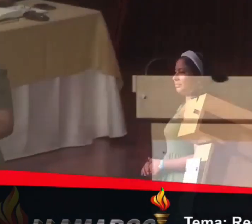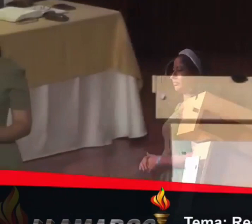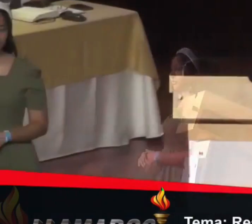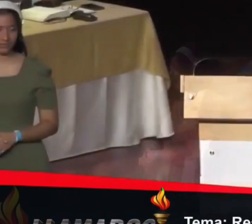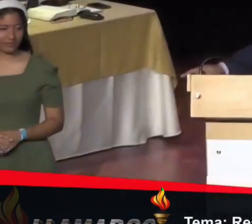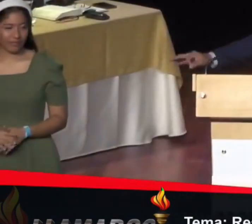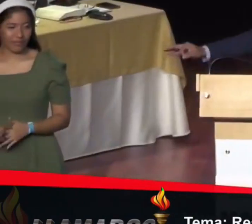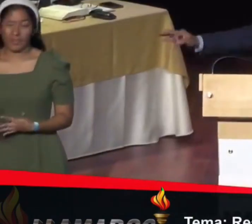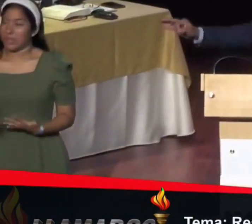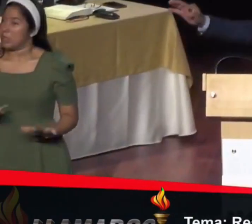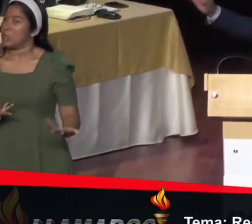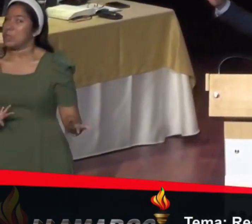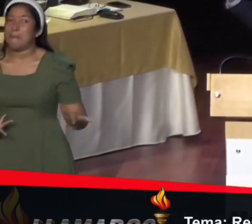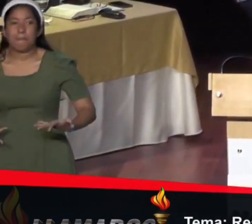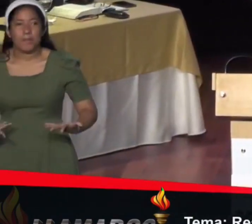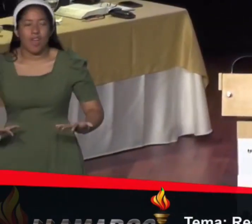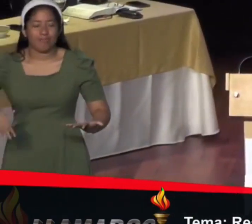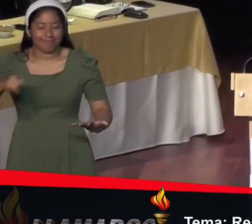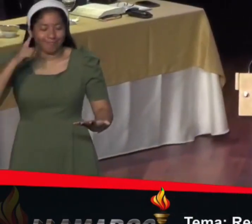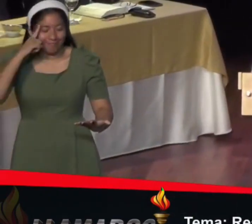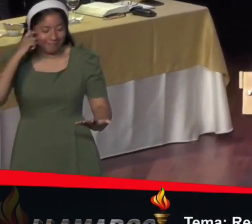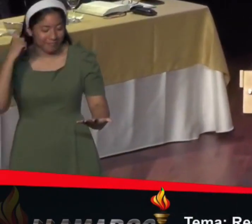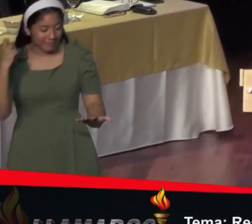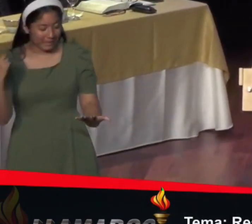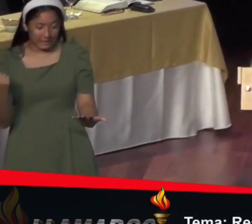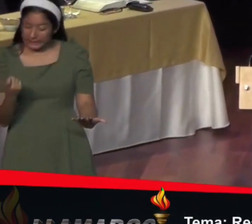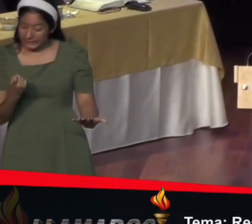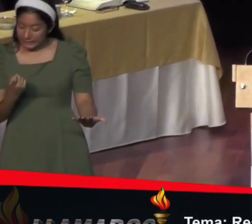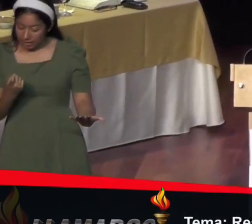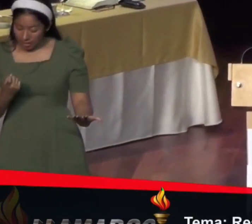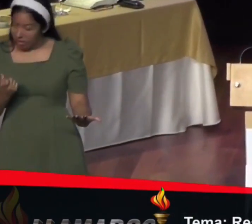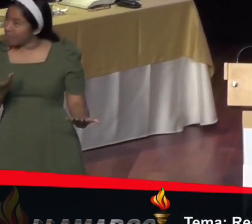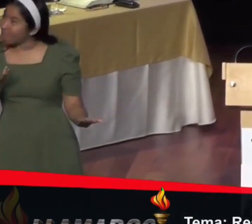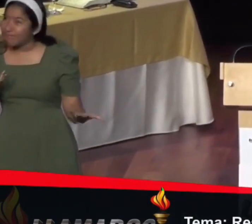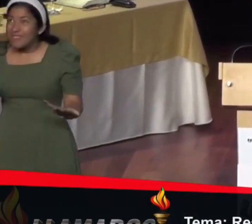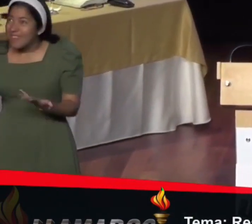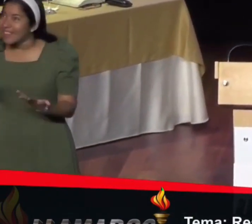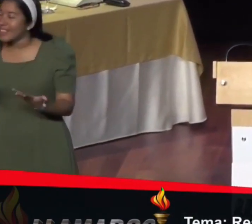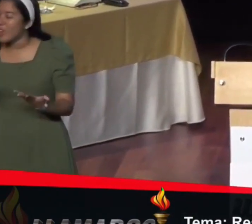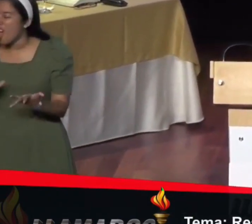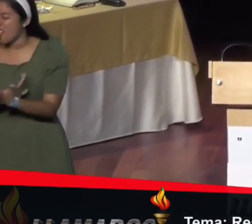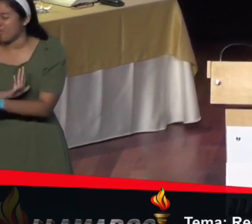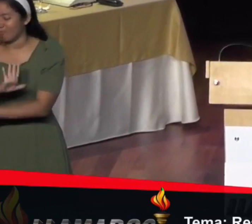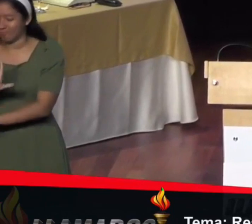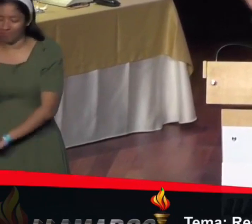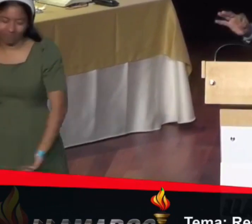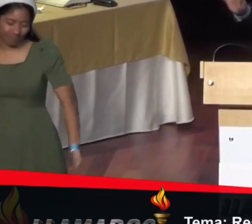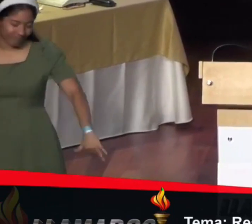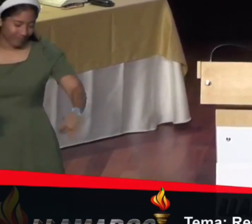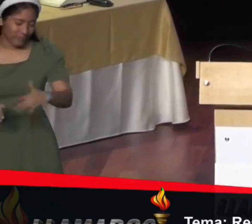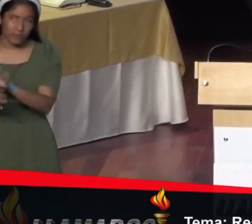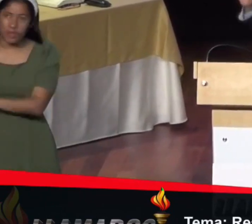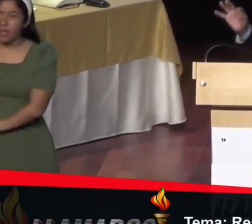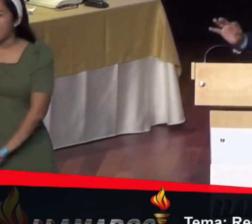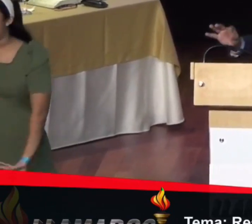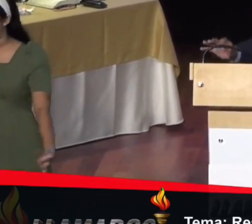No alcanzas a dimensionar todo lo que este Dios tiene para